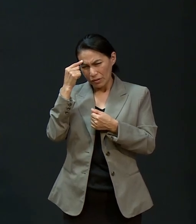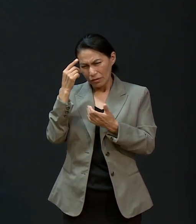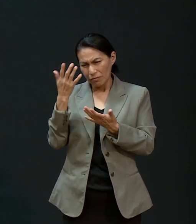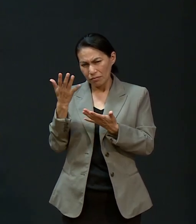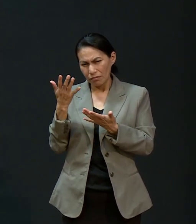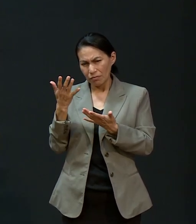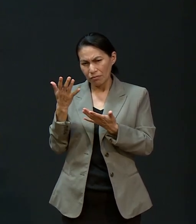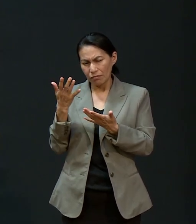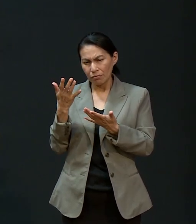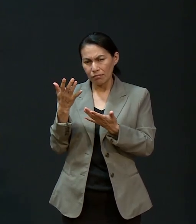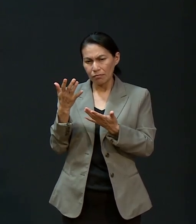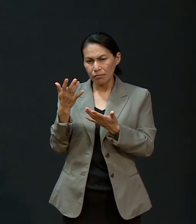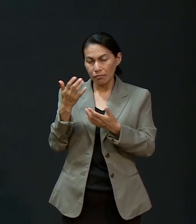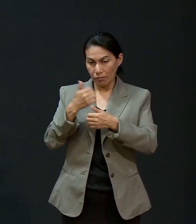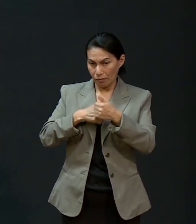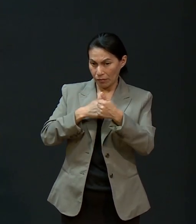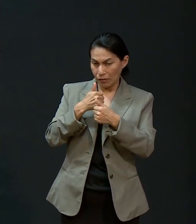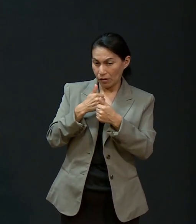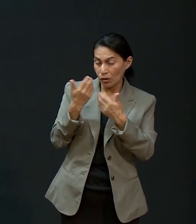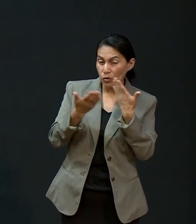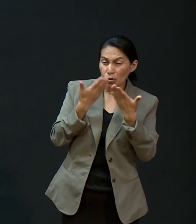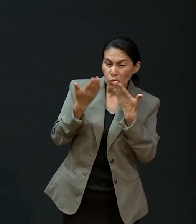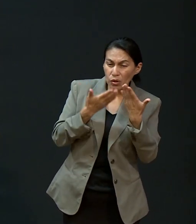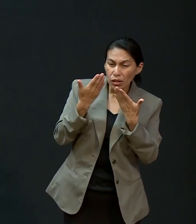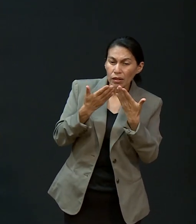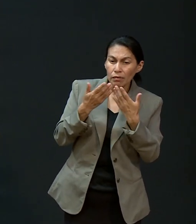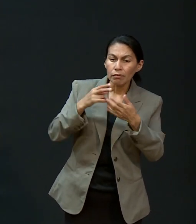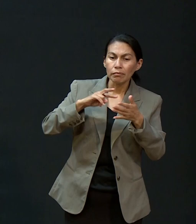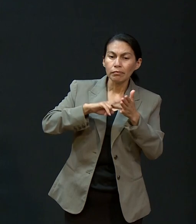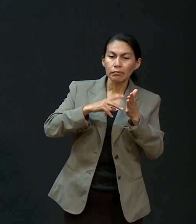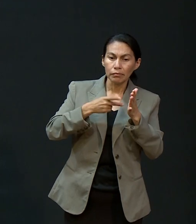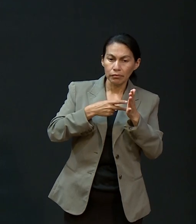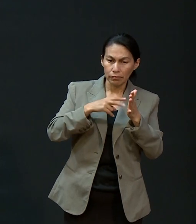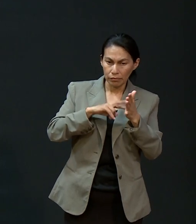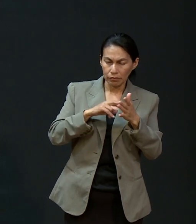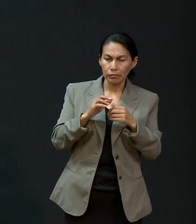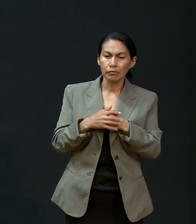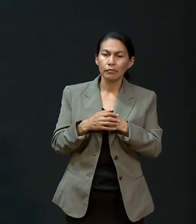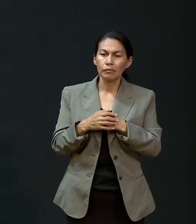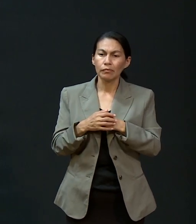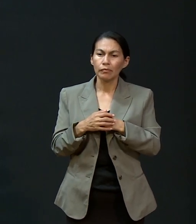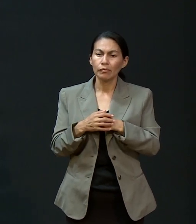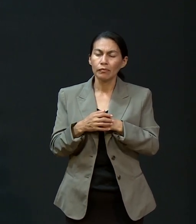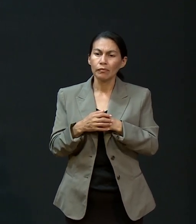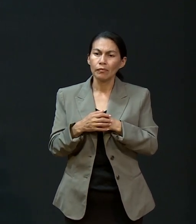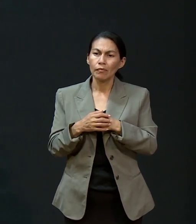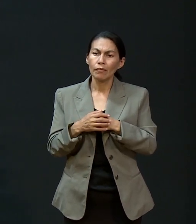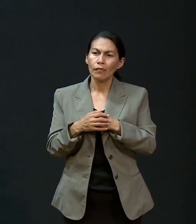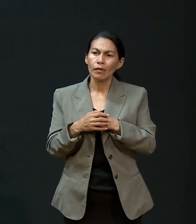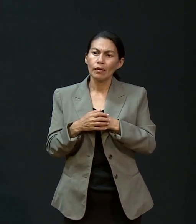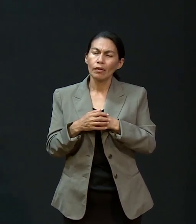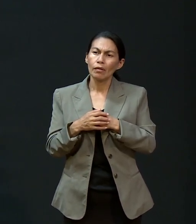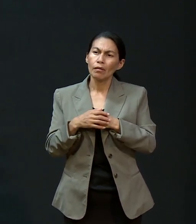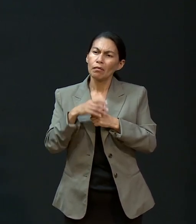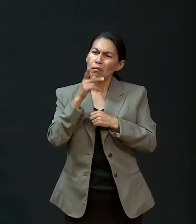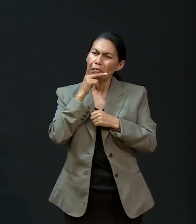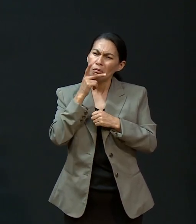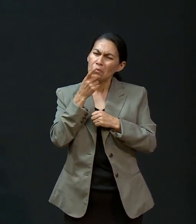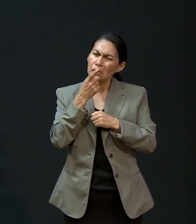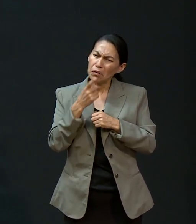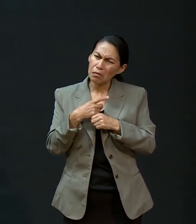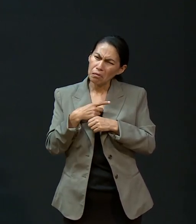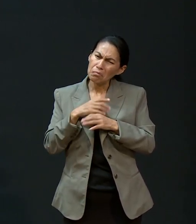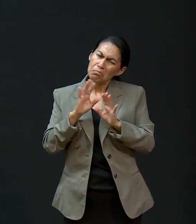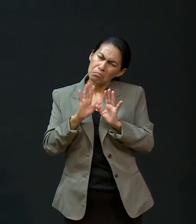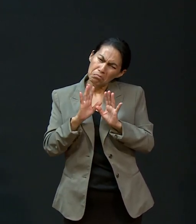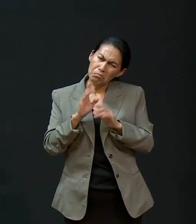pensaba estudiar, porque no estaba segura, era arquitectura. Entonces el papá me anima y dice, bueno, trata este primer